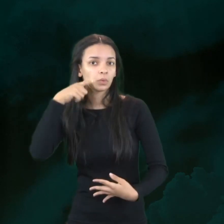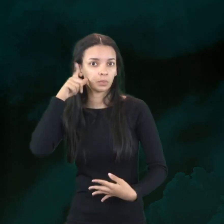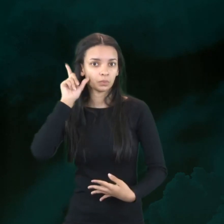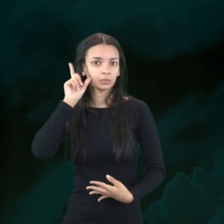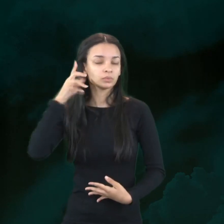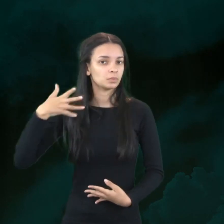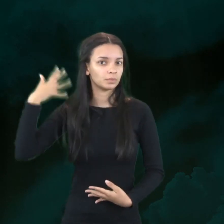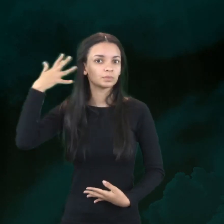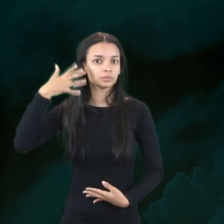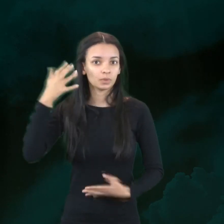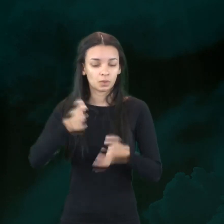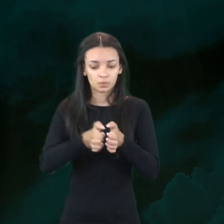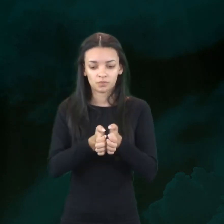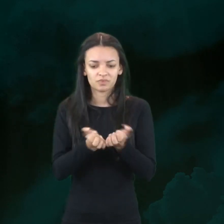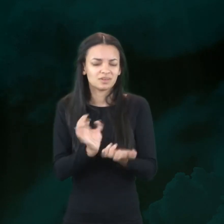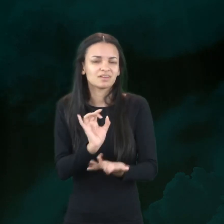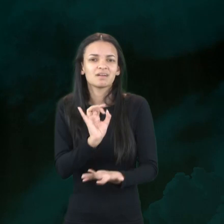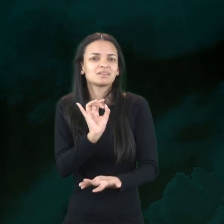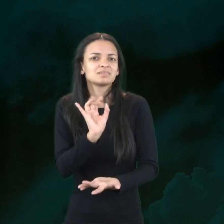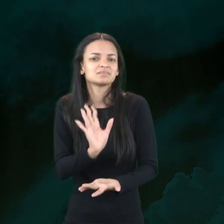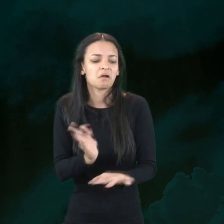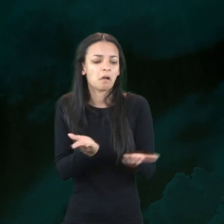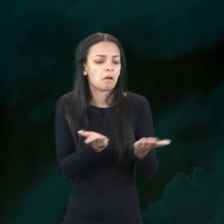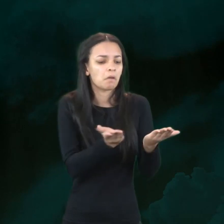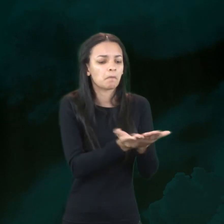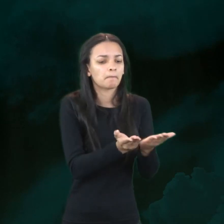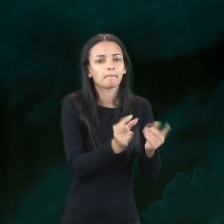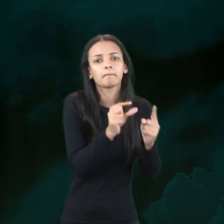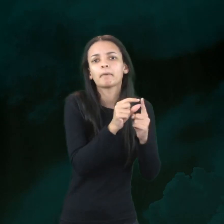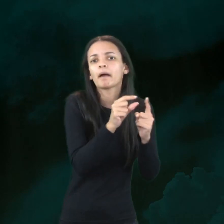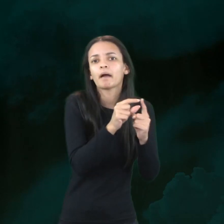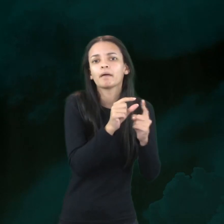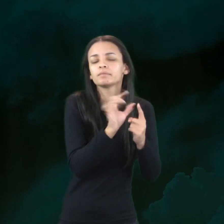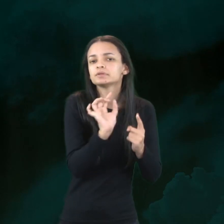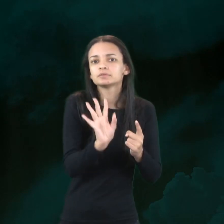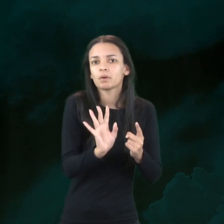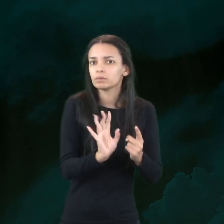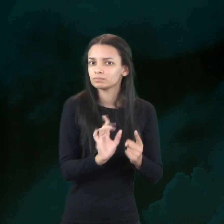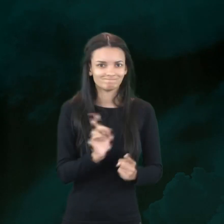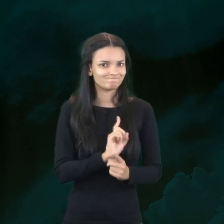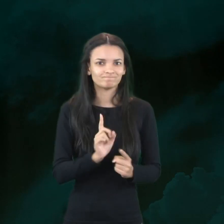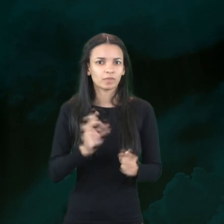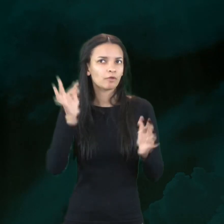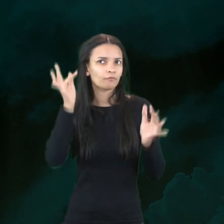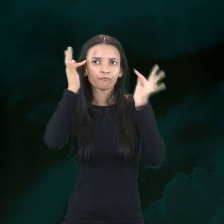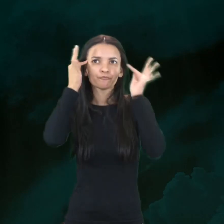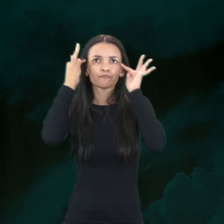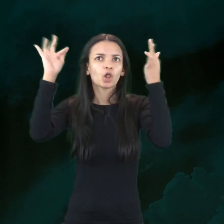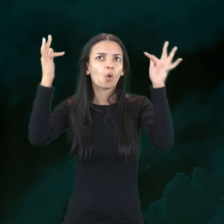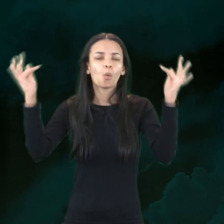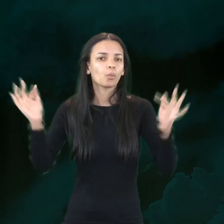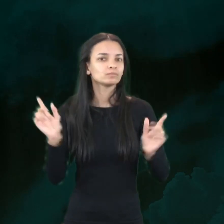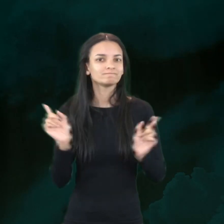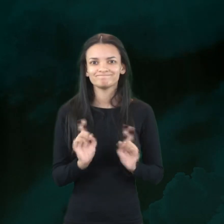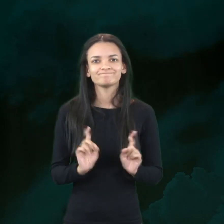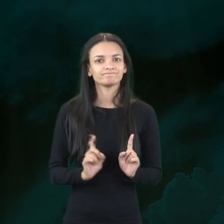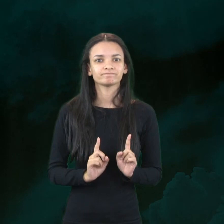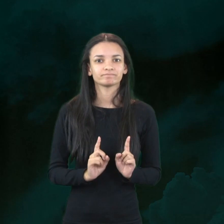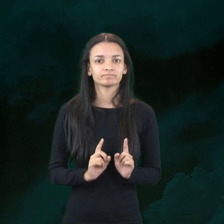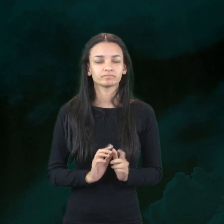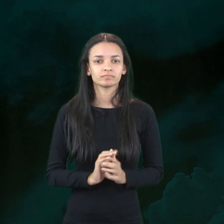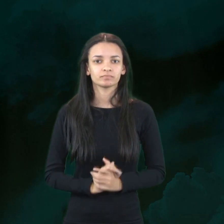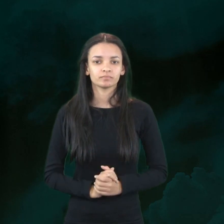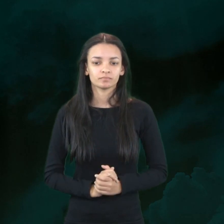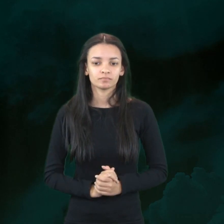o Evangelho não é só em palavra, o Evangelho não é só em filosofia, o Evangelho não é só